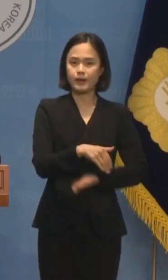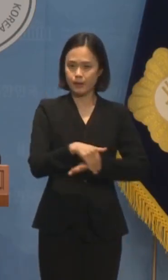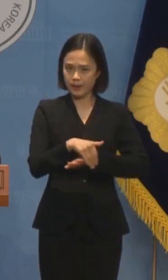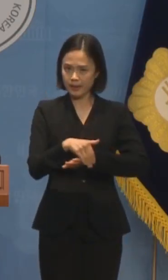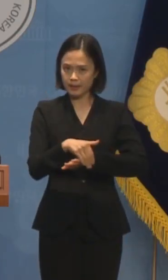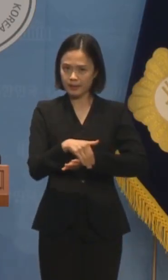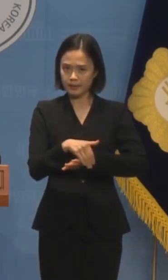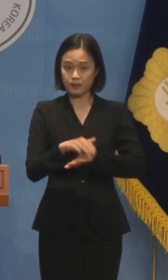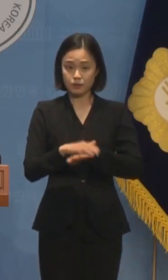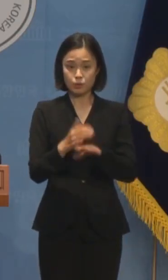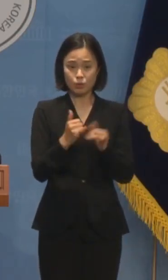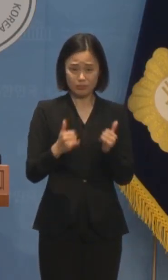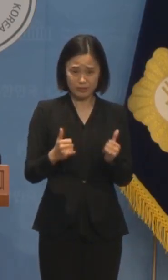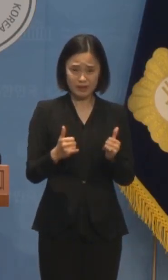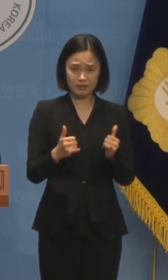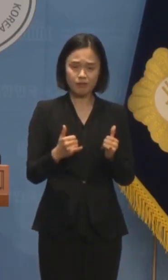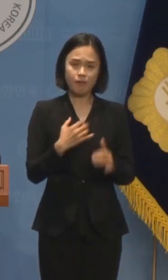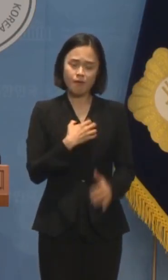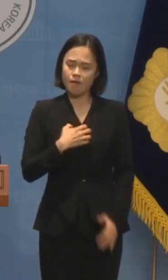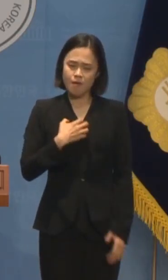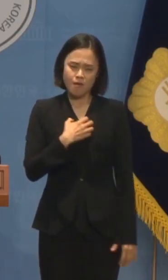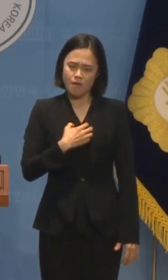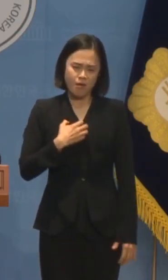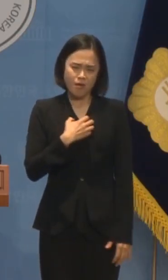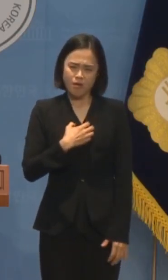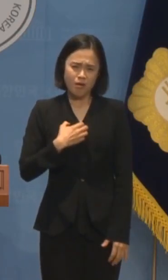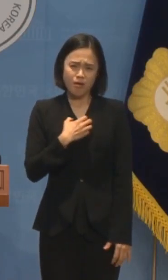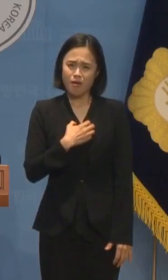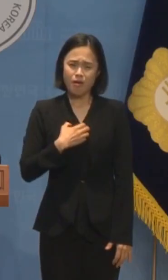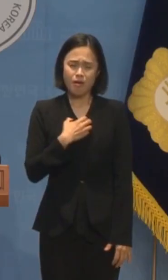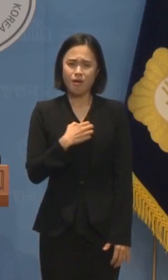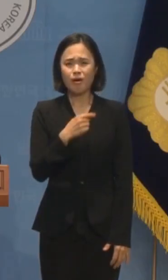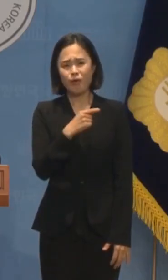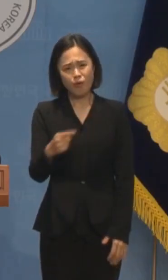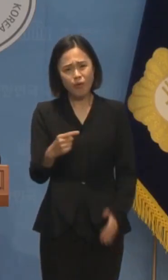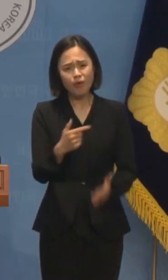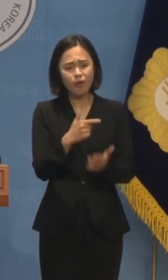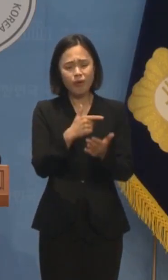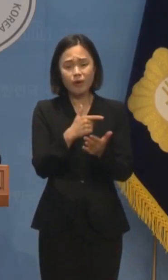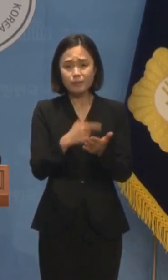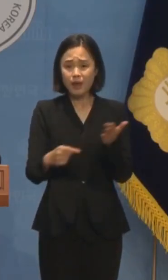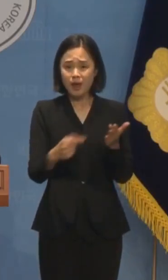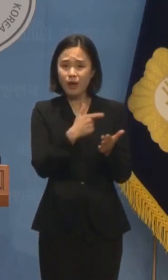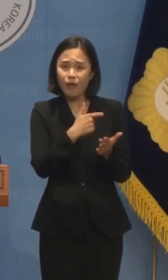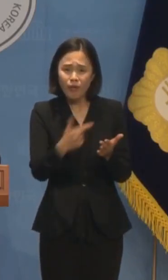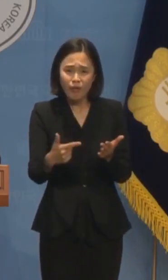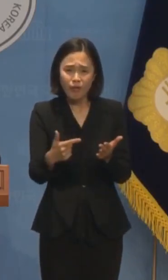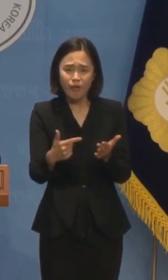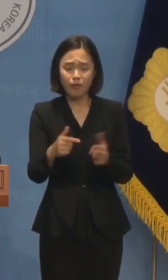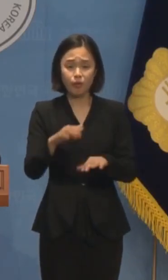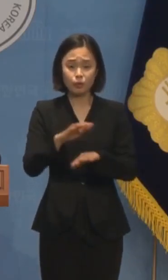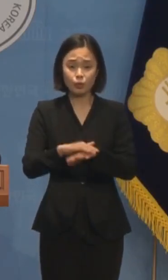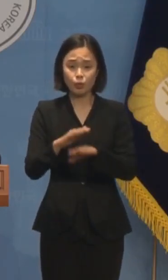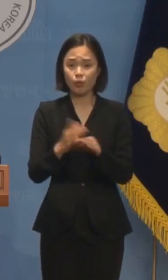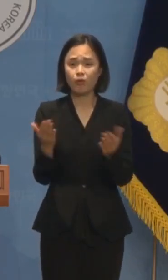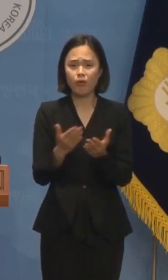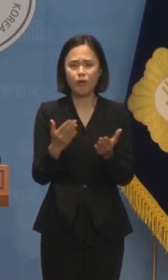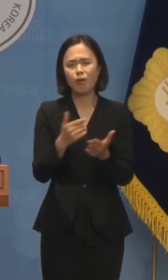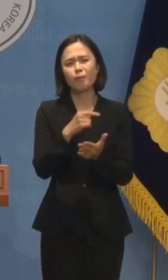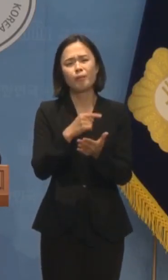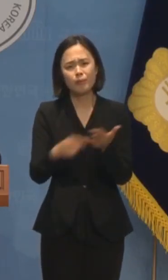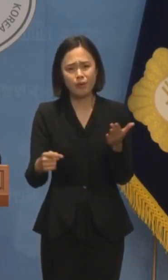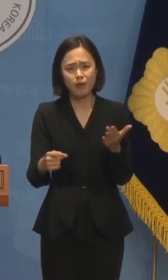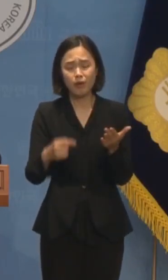농민이 무너지면 농업 농촌은 회생이 불가능해지고 지방 소멸과 식량